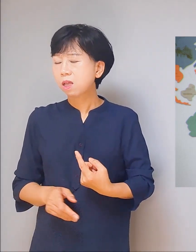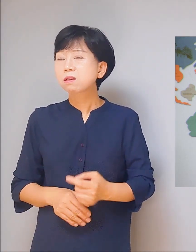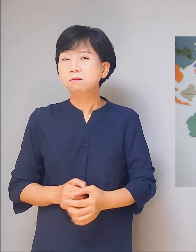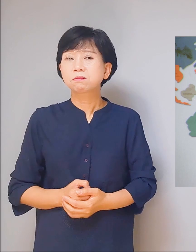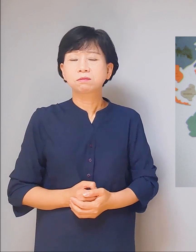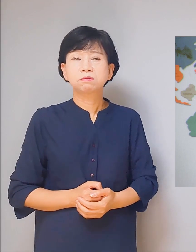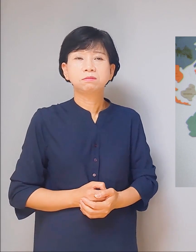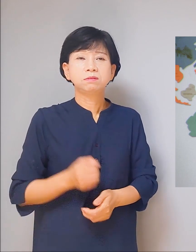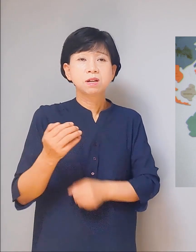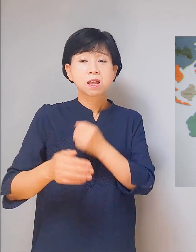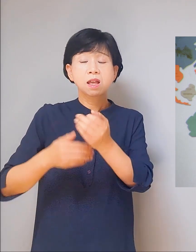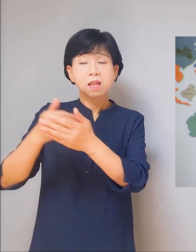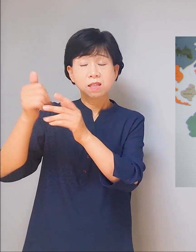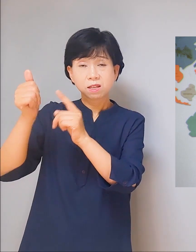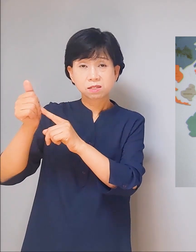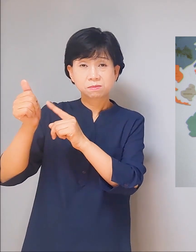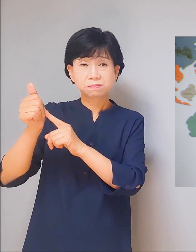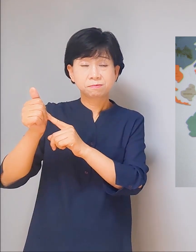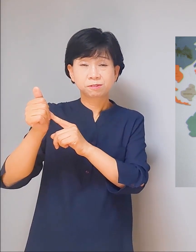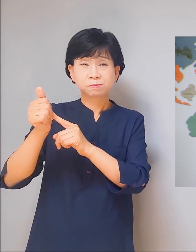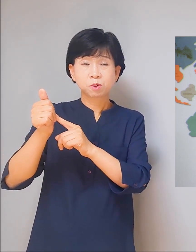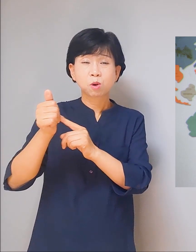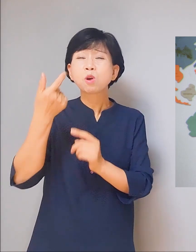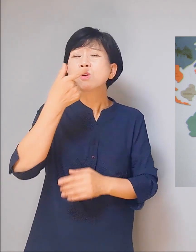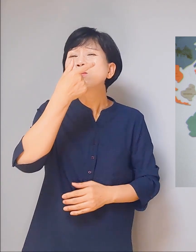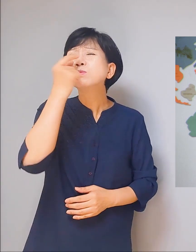하나님은 이처럼 한치의 오차도 없이